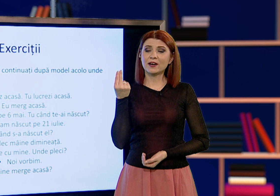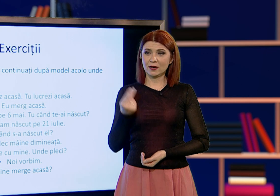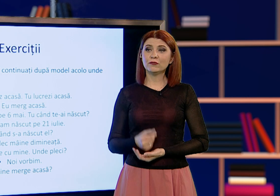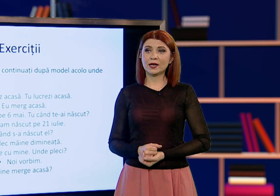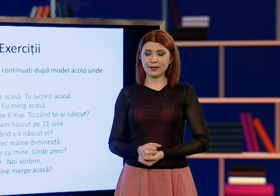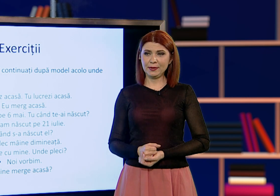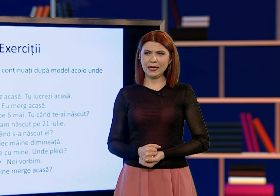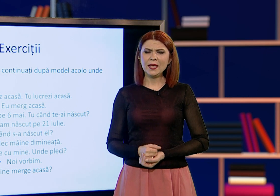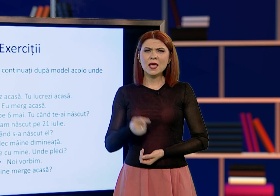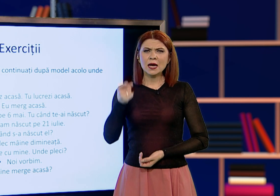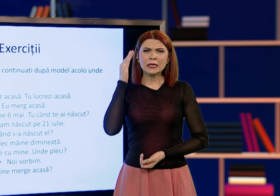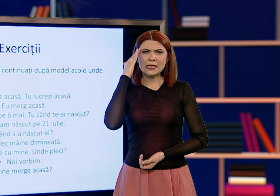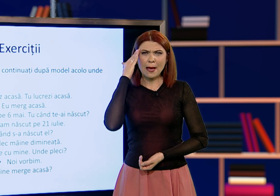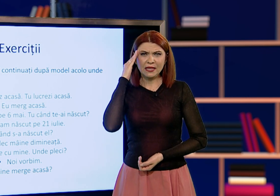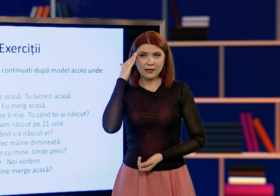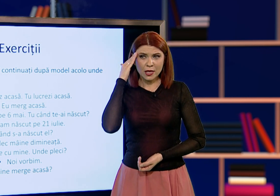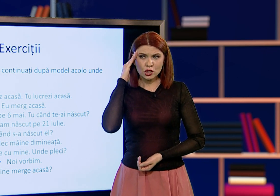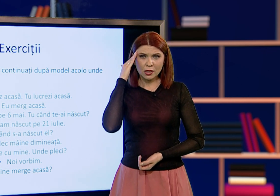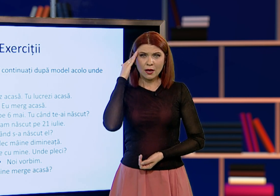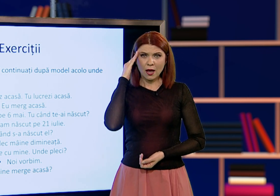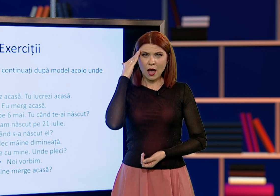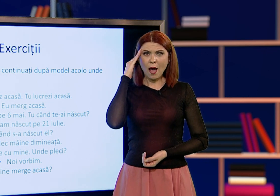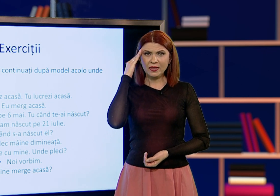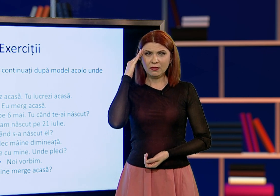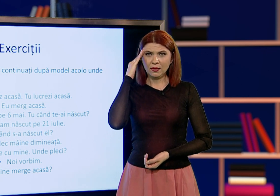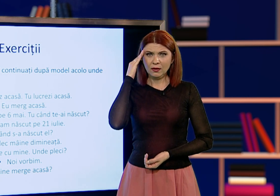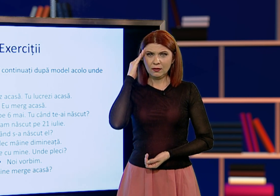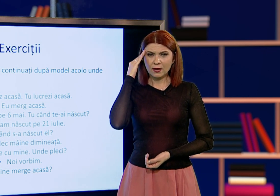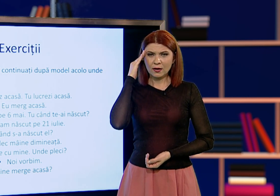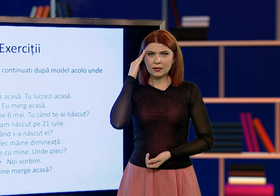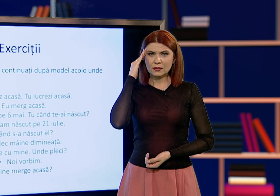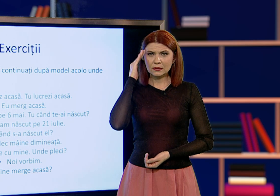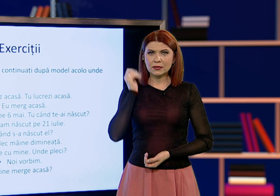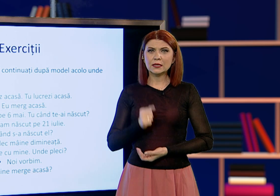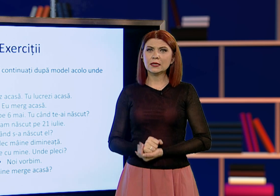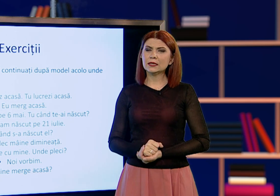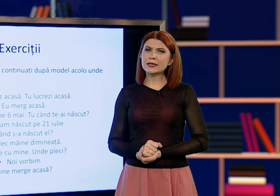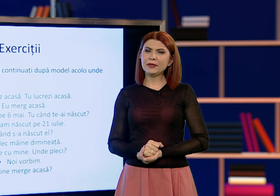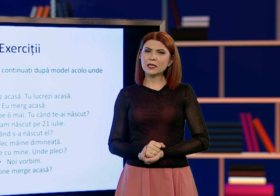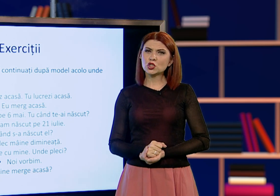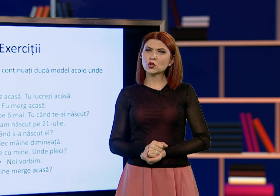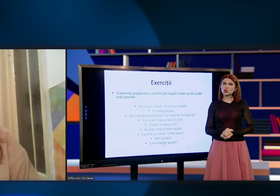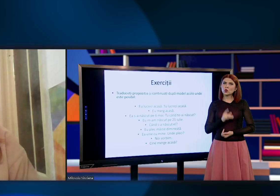foarte bine îți amintești a aminti Da îți amintești